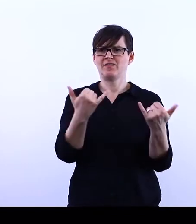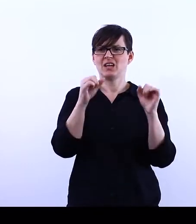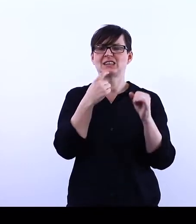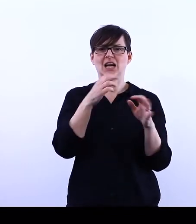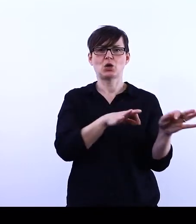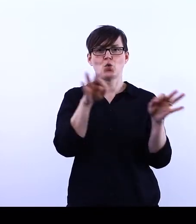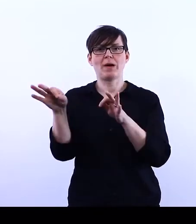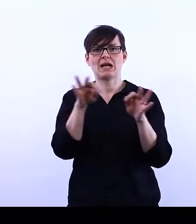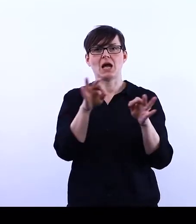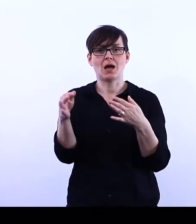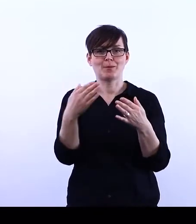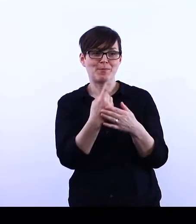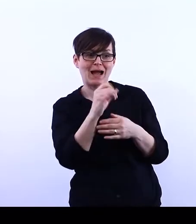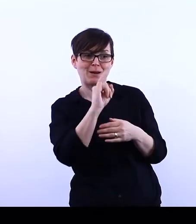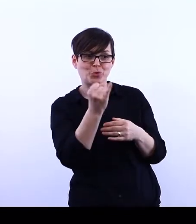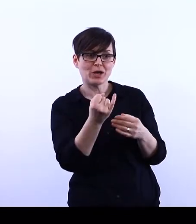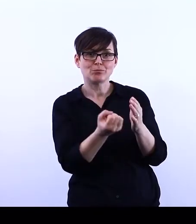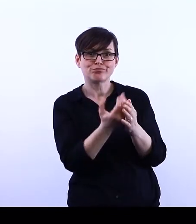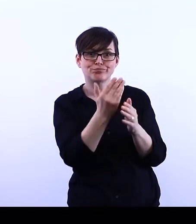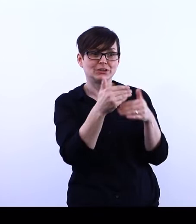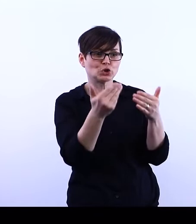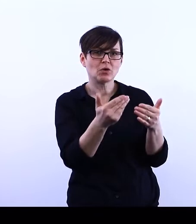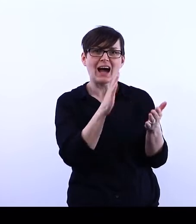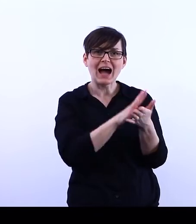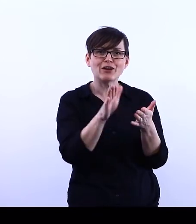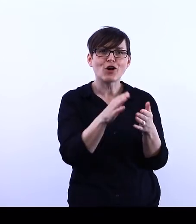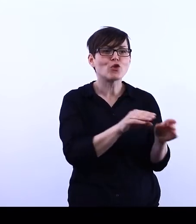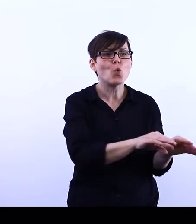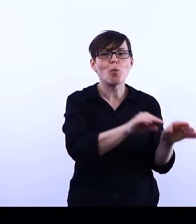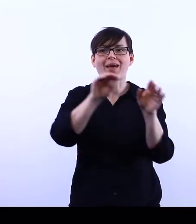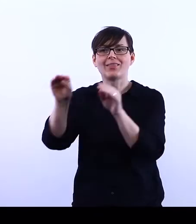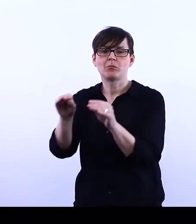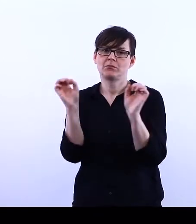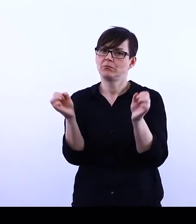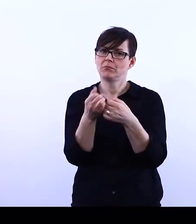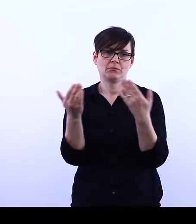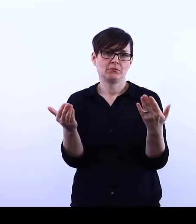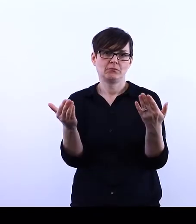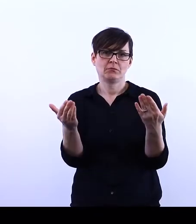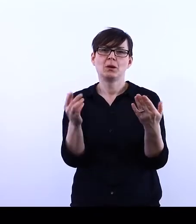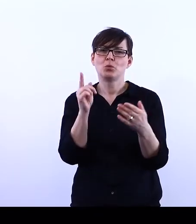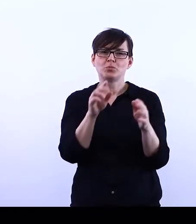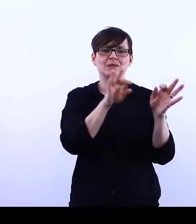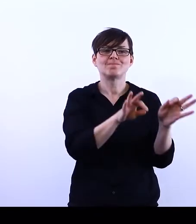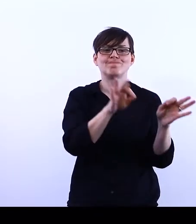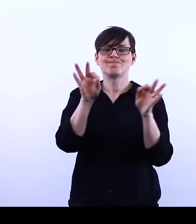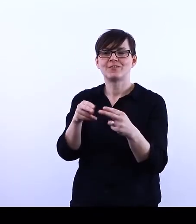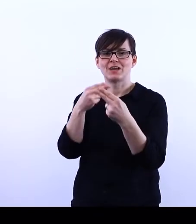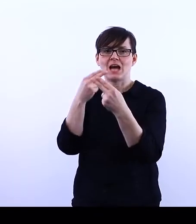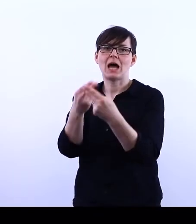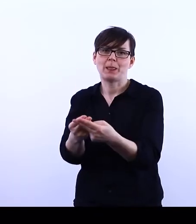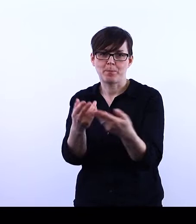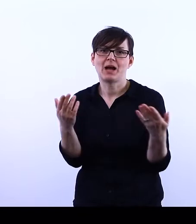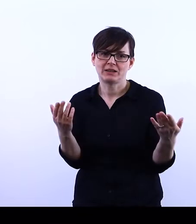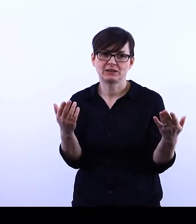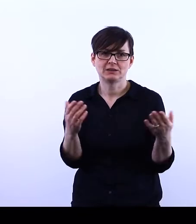die eben in anderen Projekten entstehen, können nicht ohne weiteres, sondern da braucht es natürlich auch immer eine Transferleistung, aber übertragen werden,